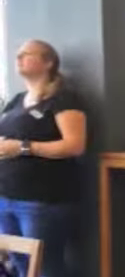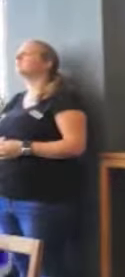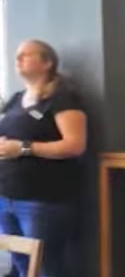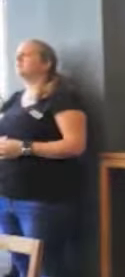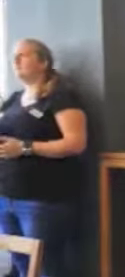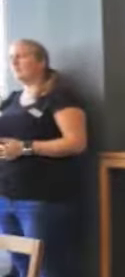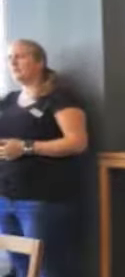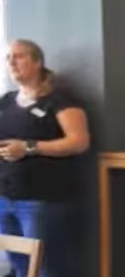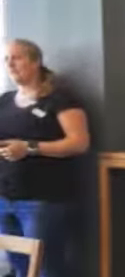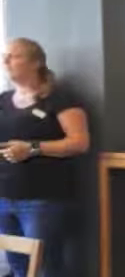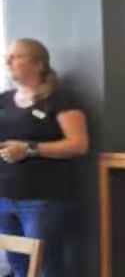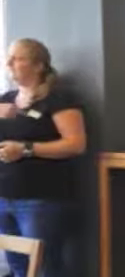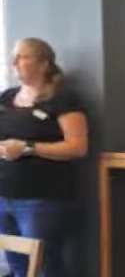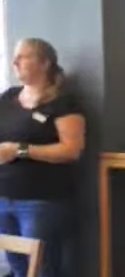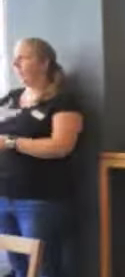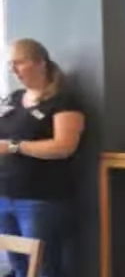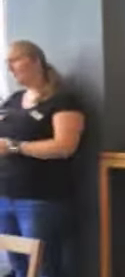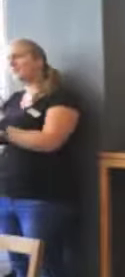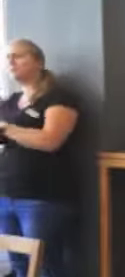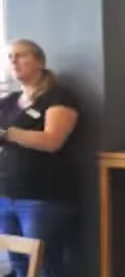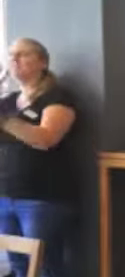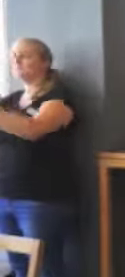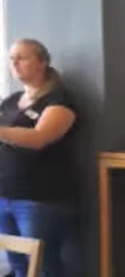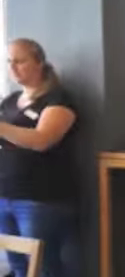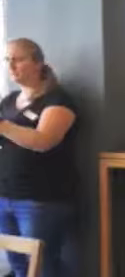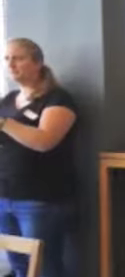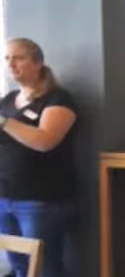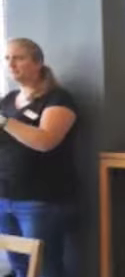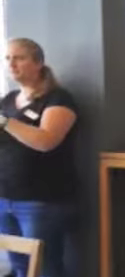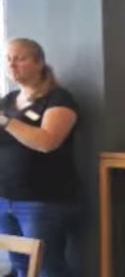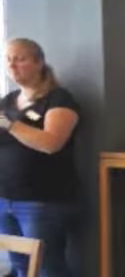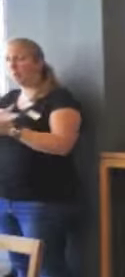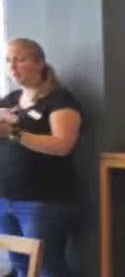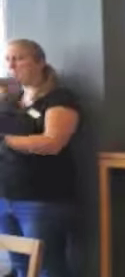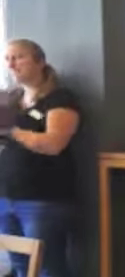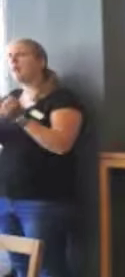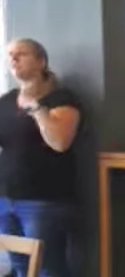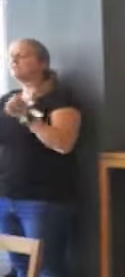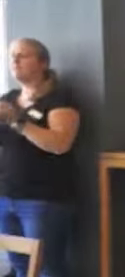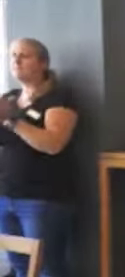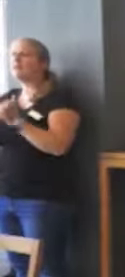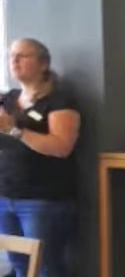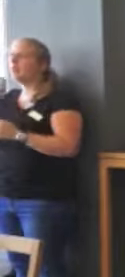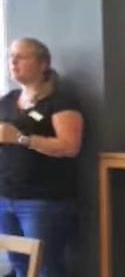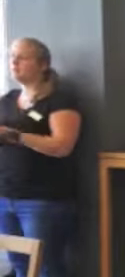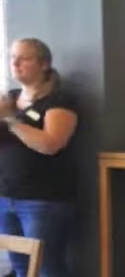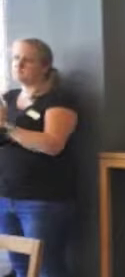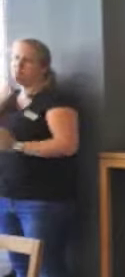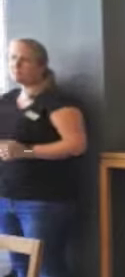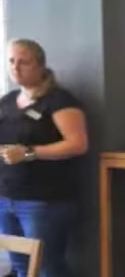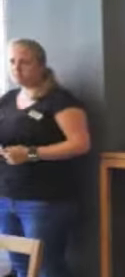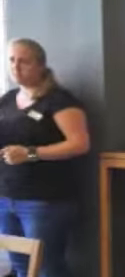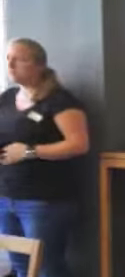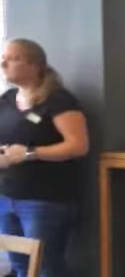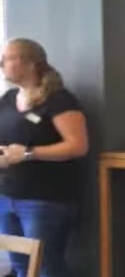Ja, det vi hoppas på och också att det blir sådana lönsamma företag i Bergslagen också. Det här är också